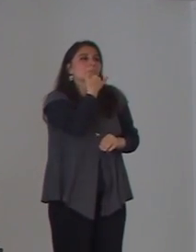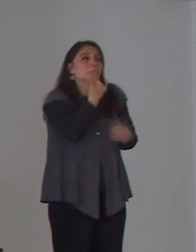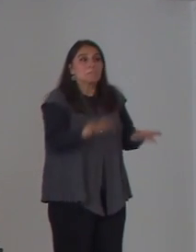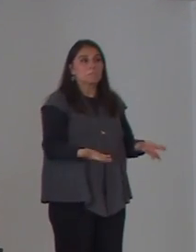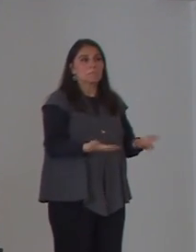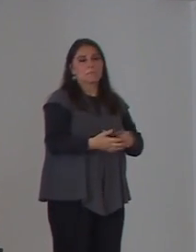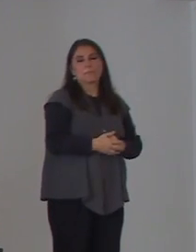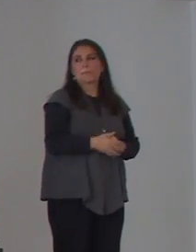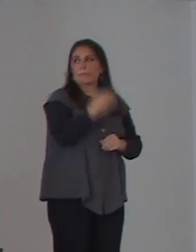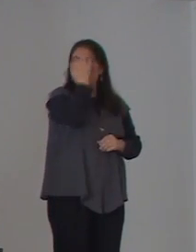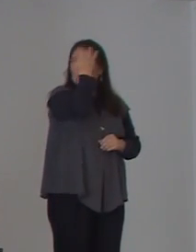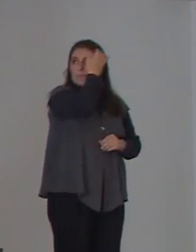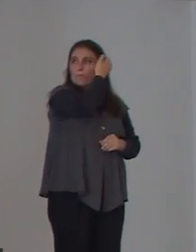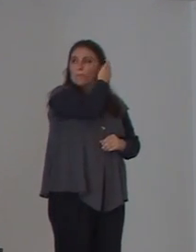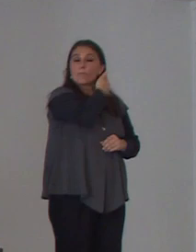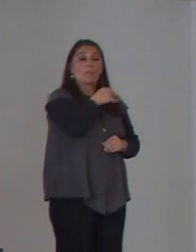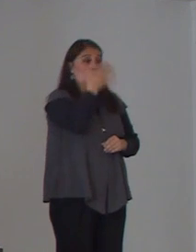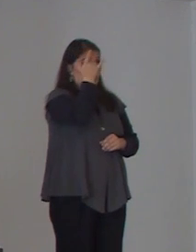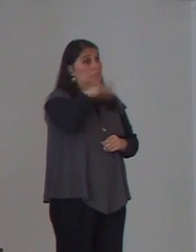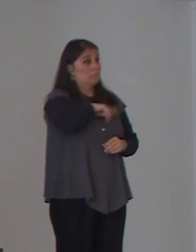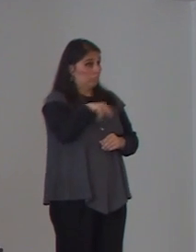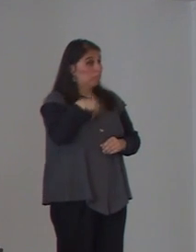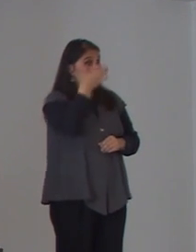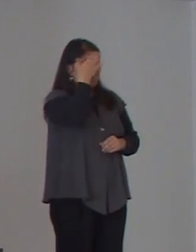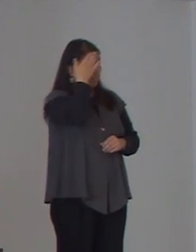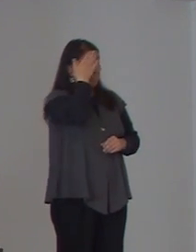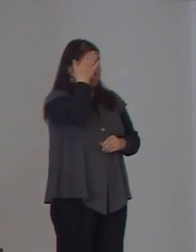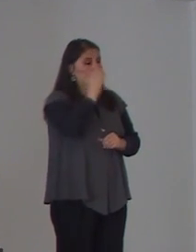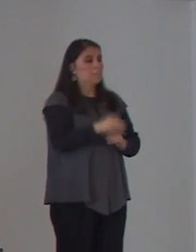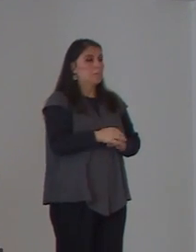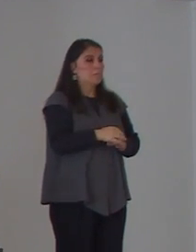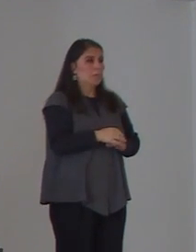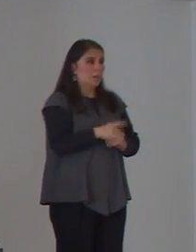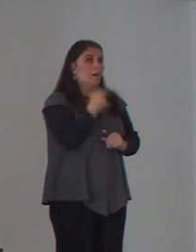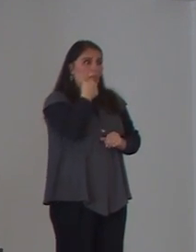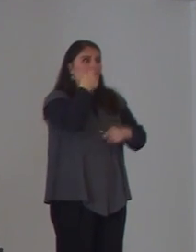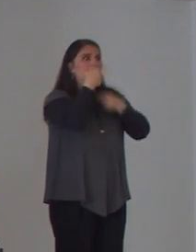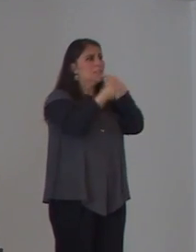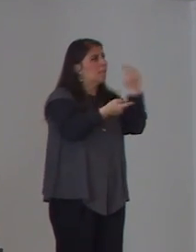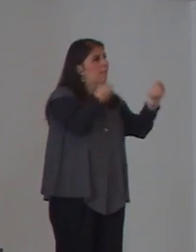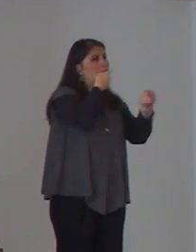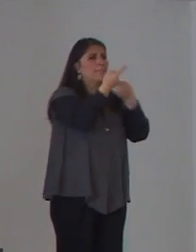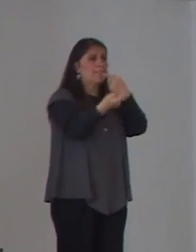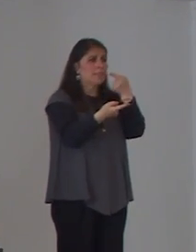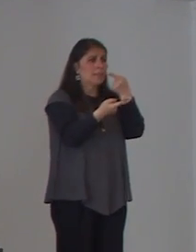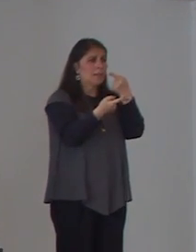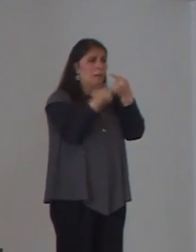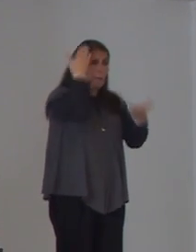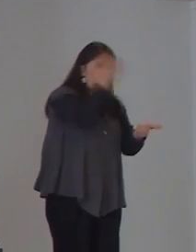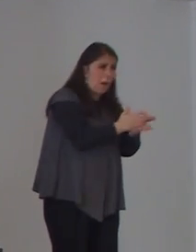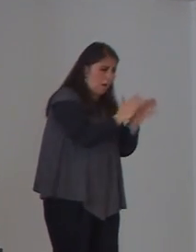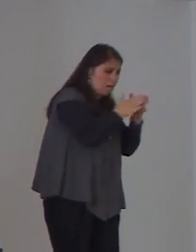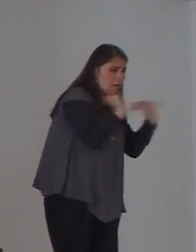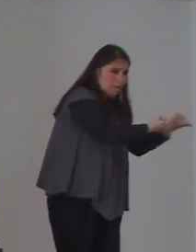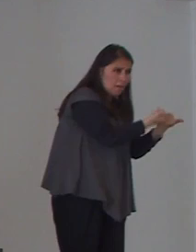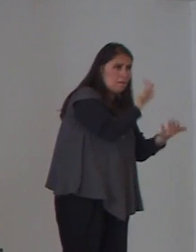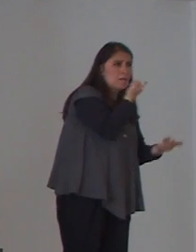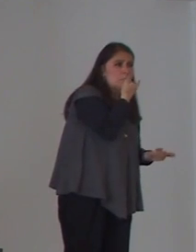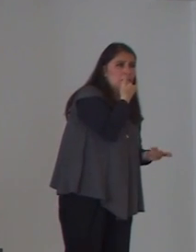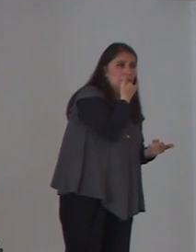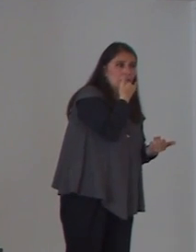indudablemente sabemos que una cosa es lo que se dice y otra cosa es lo que ocurre en la realidad.